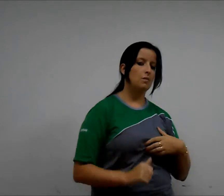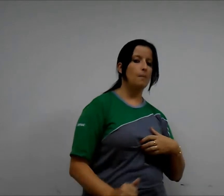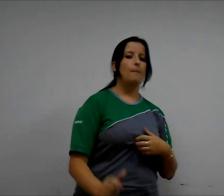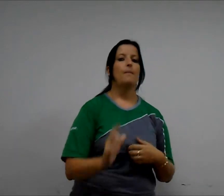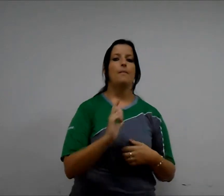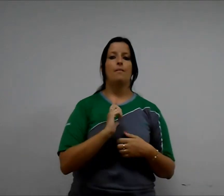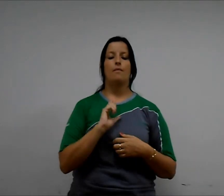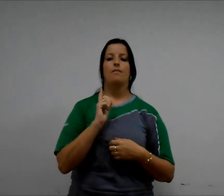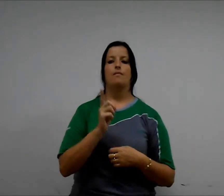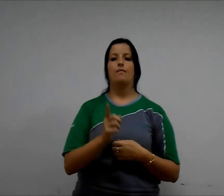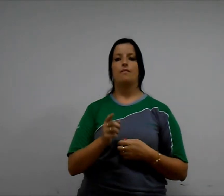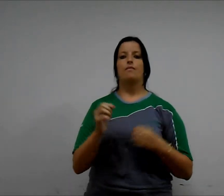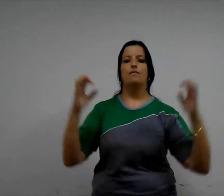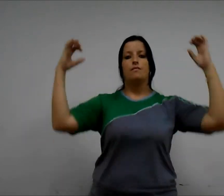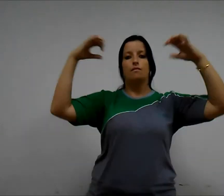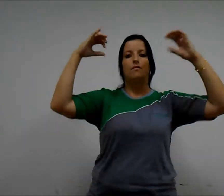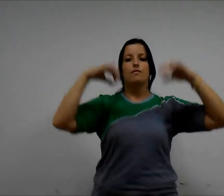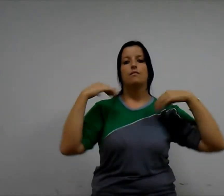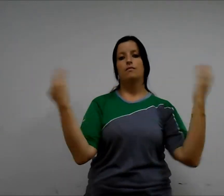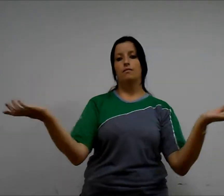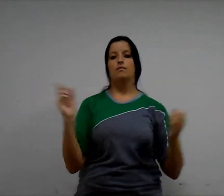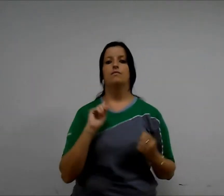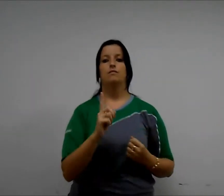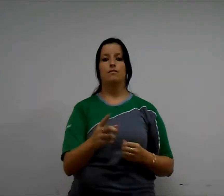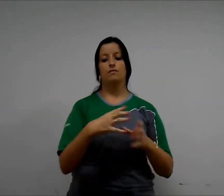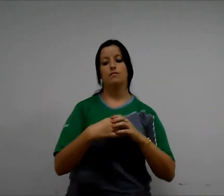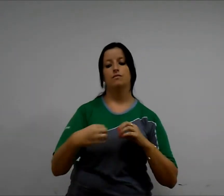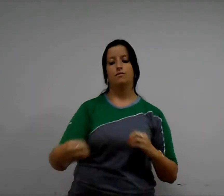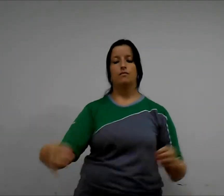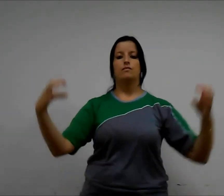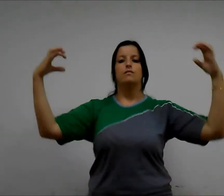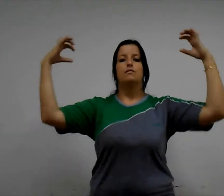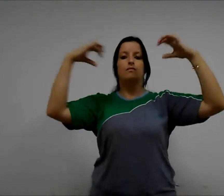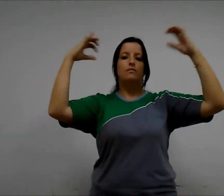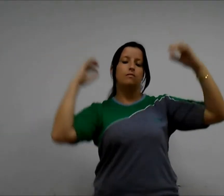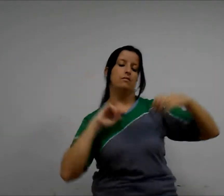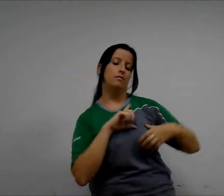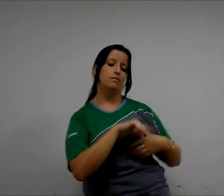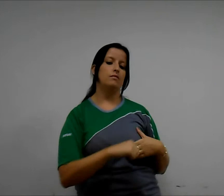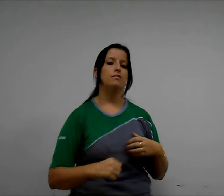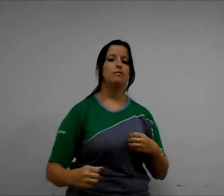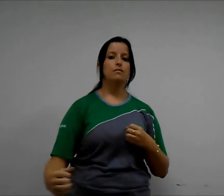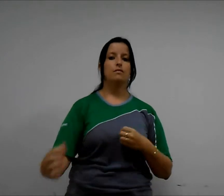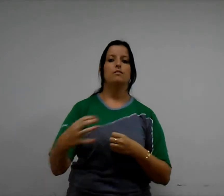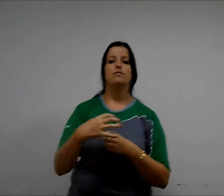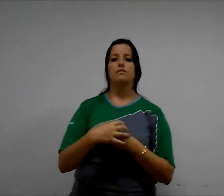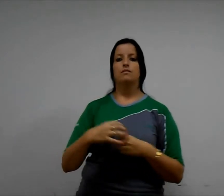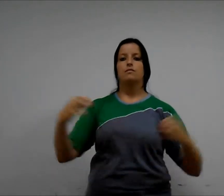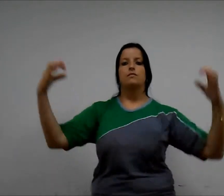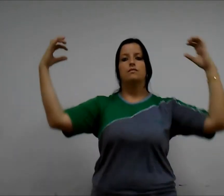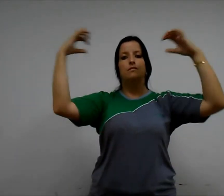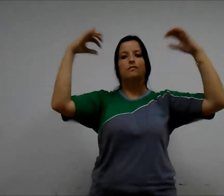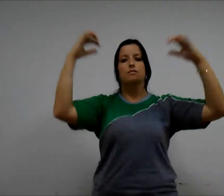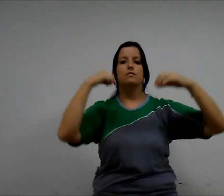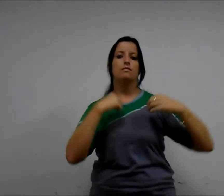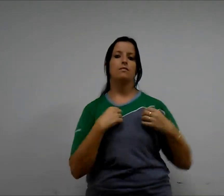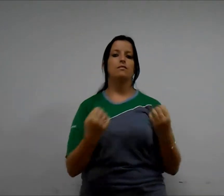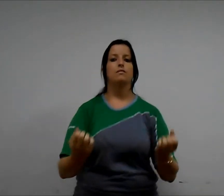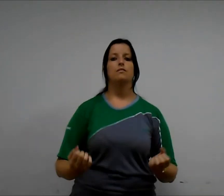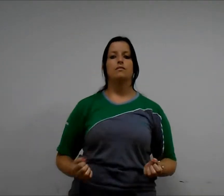deslizar, amor, te ver. Chove quando você some, chove amor quando se esconde. Chove só de